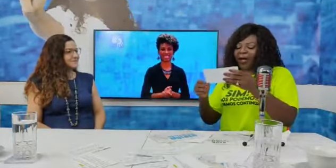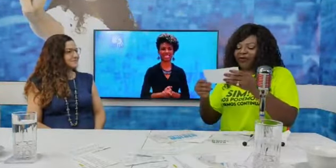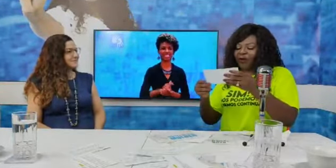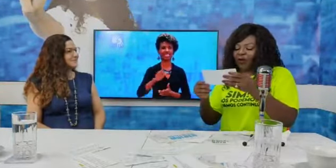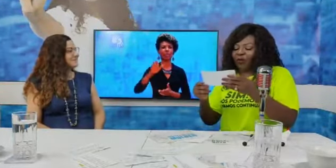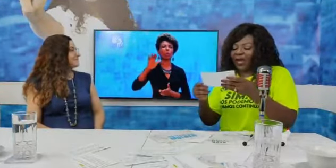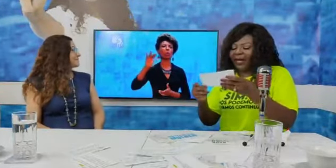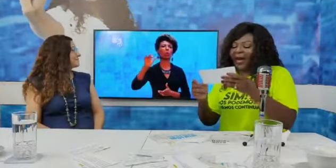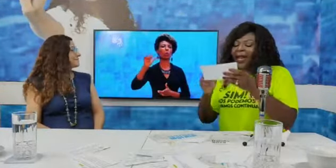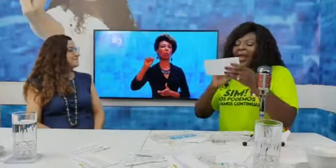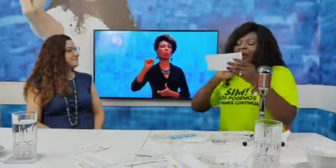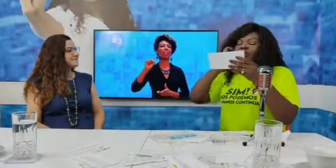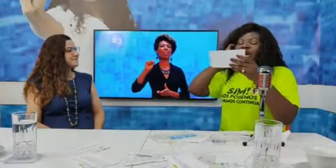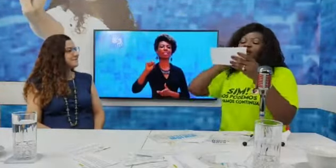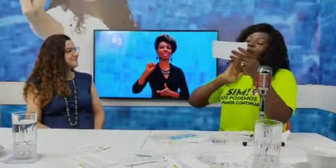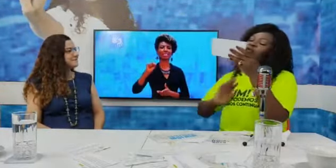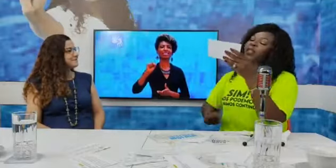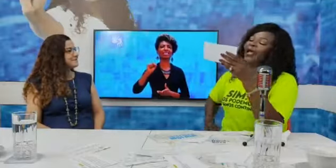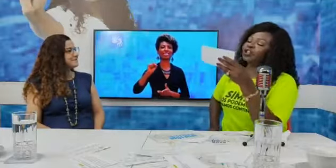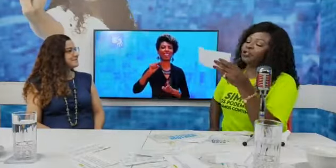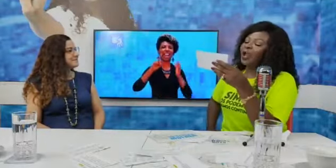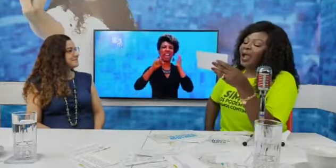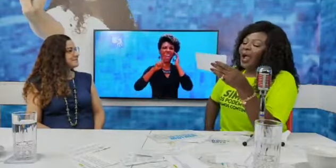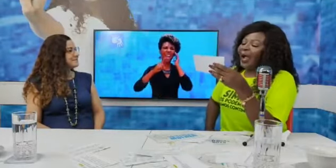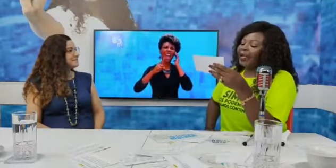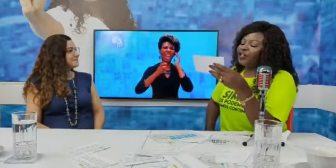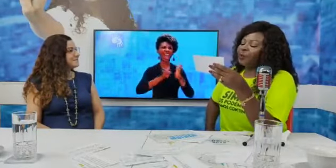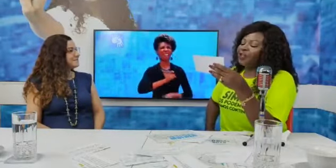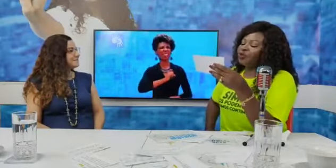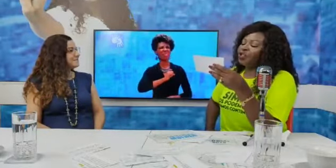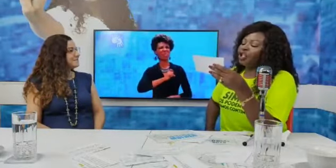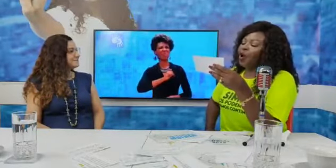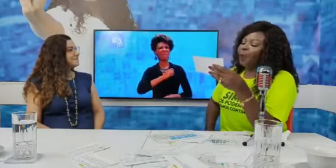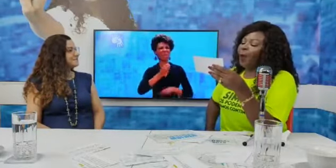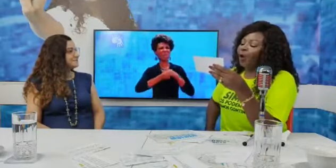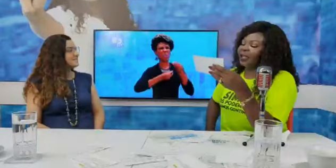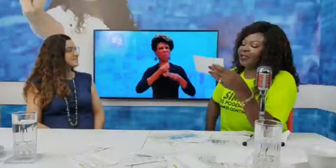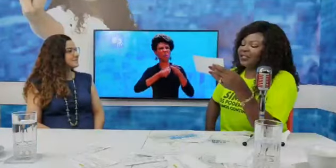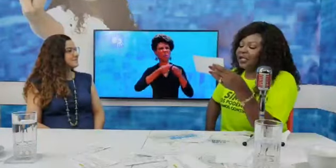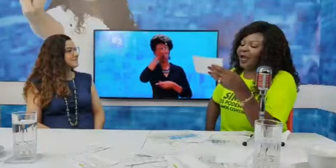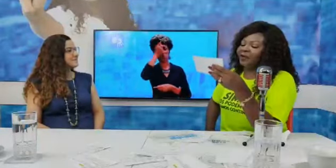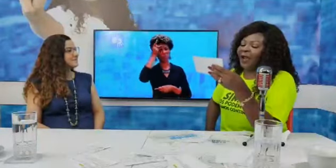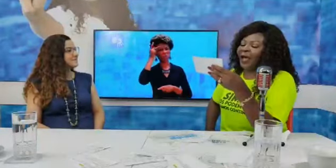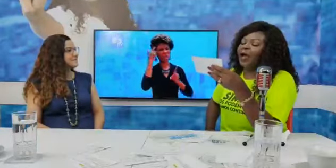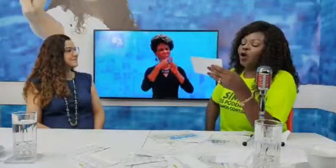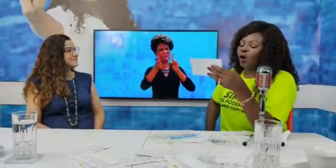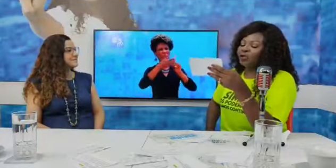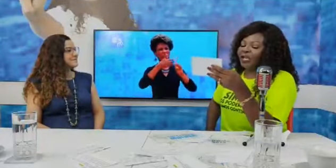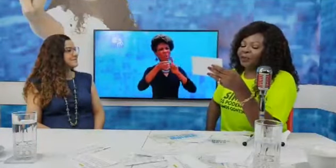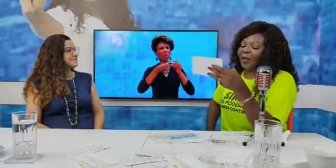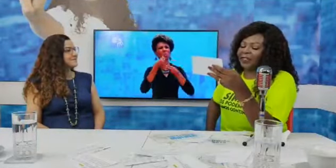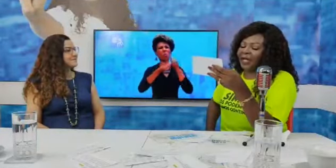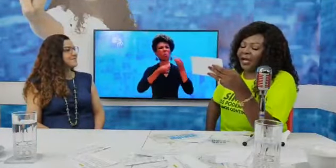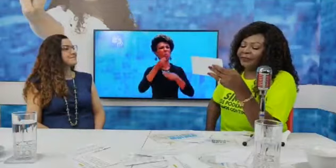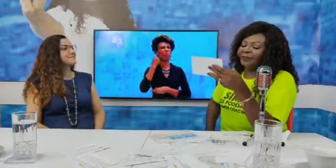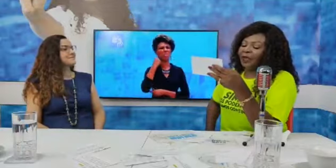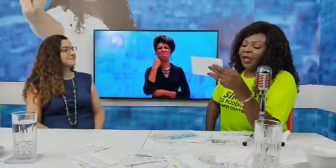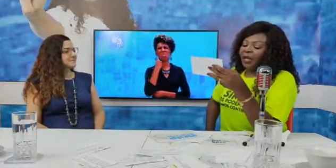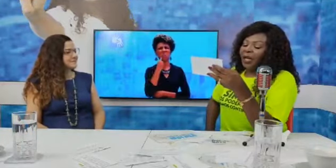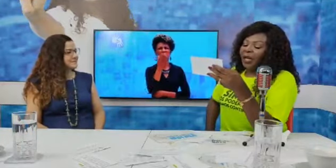programa maravilhoso, Érica. É muita crueldade agredir pessoas que não podem sequer falar ou se